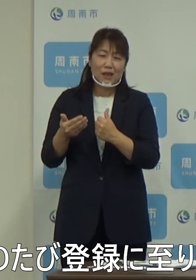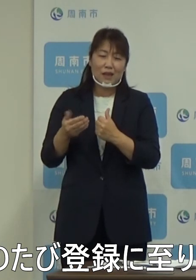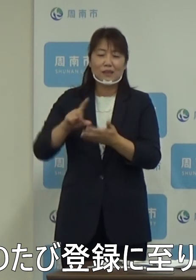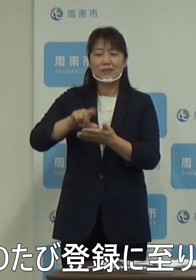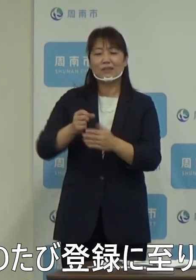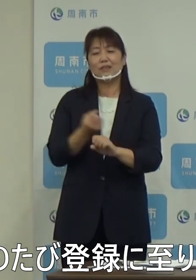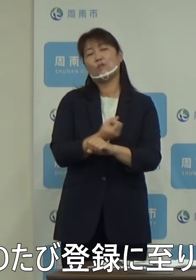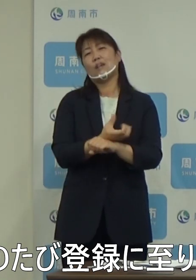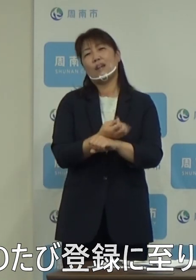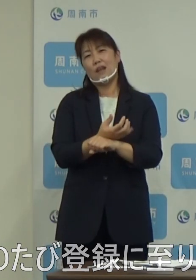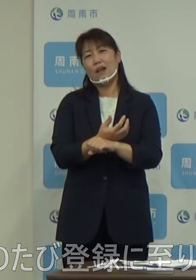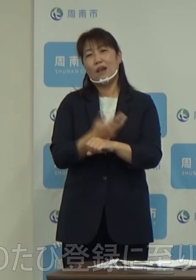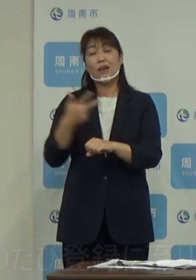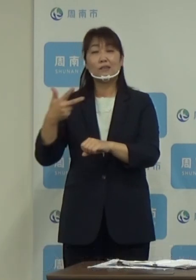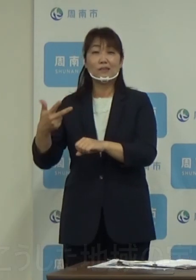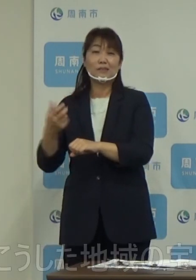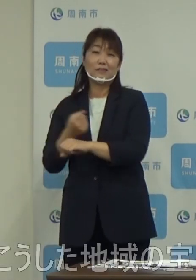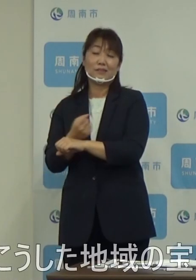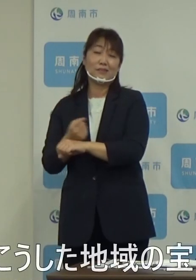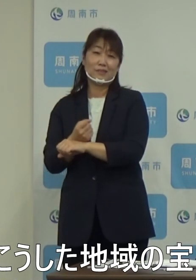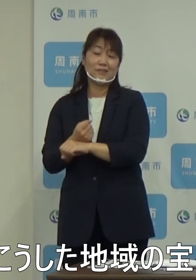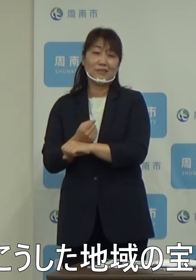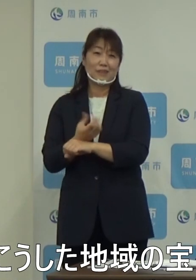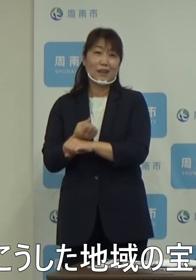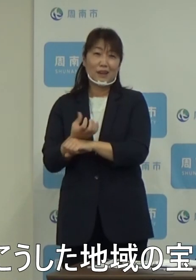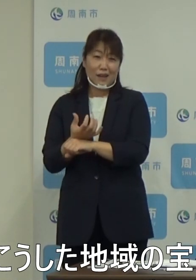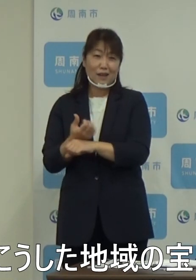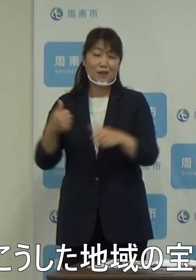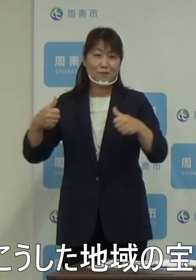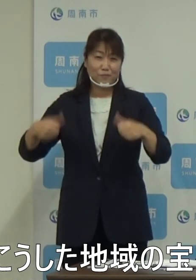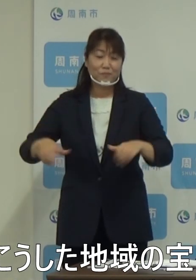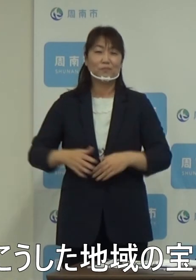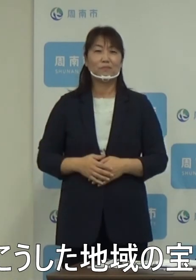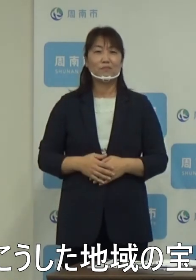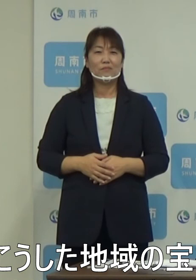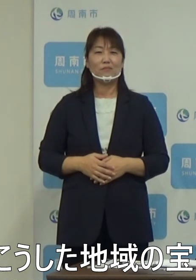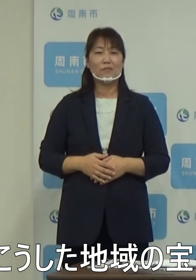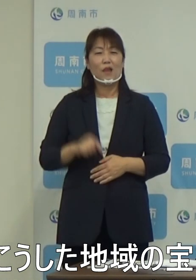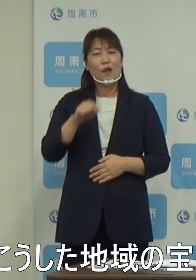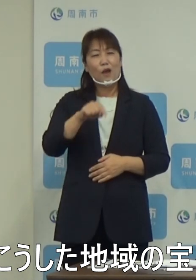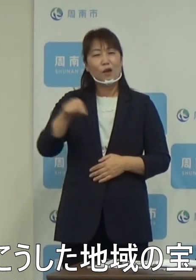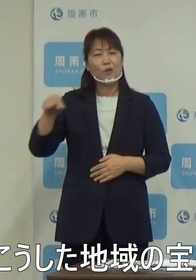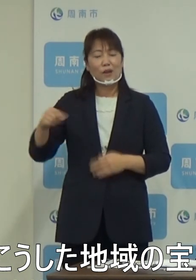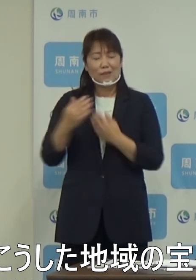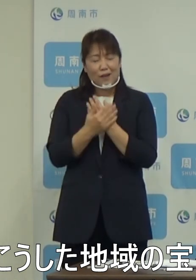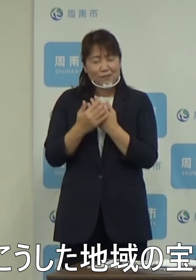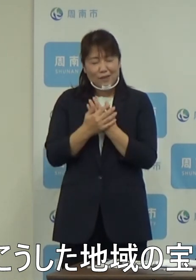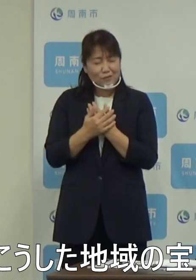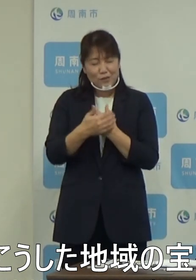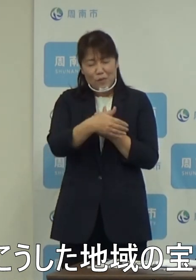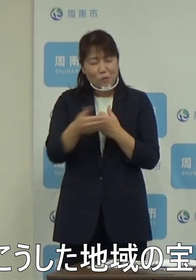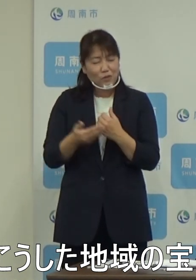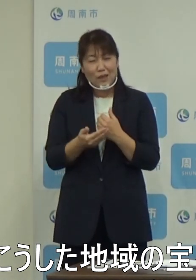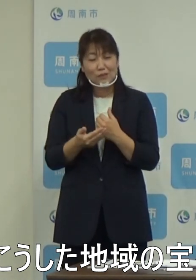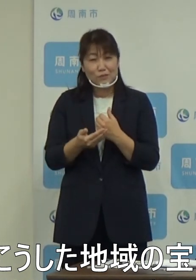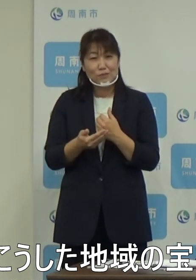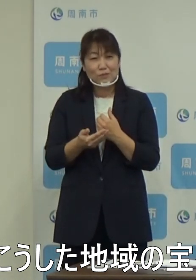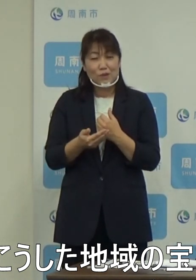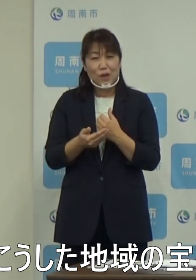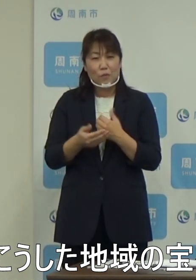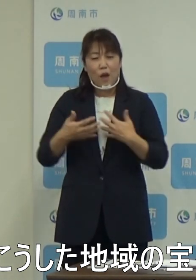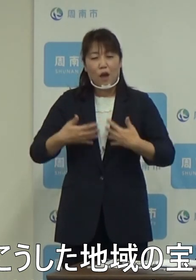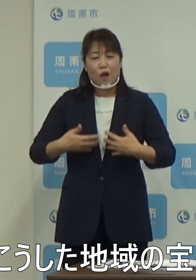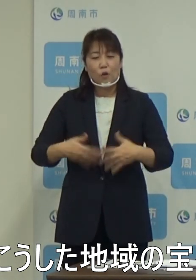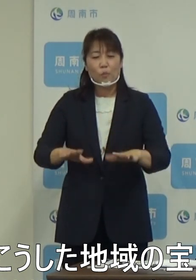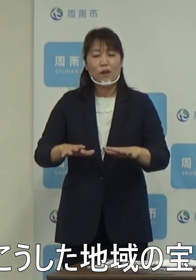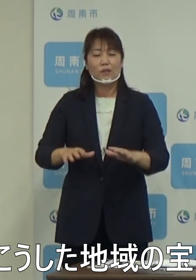本市の財産でもあります。こうした地域の宝を大切にすることは、生まれ育った郷土への愛着